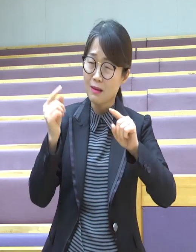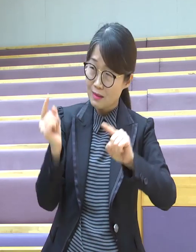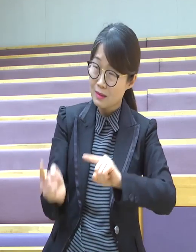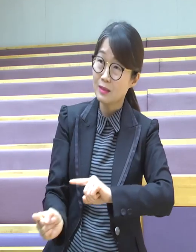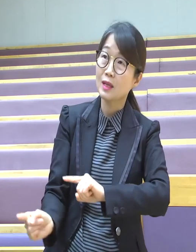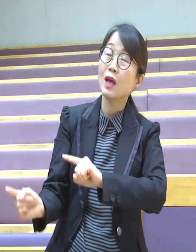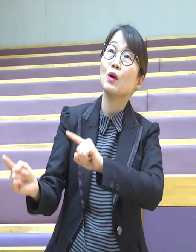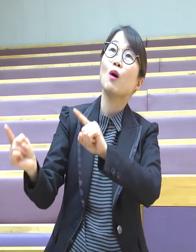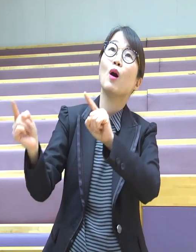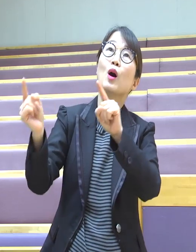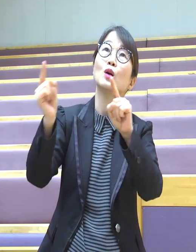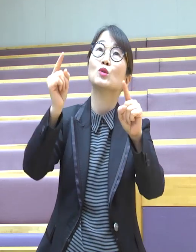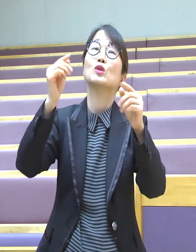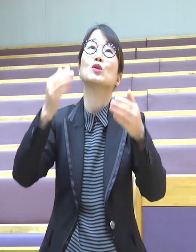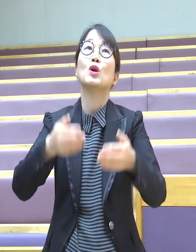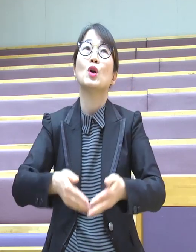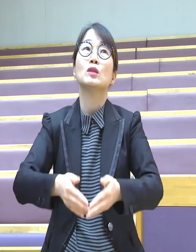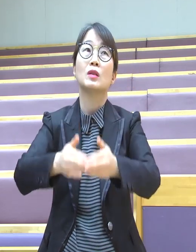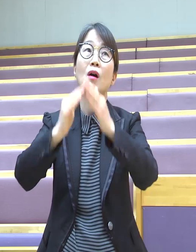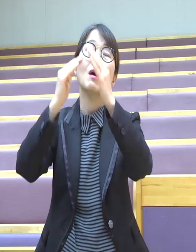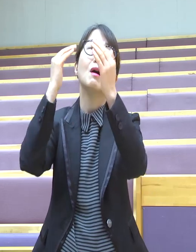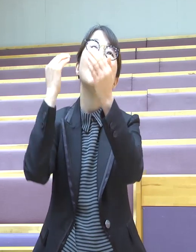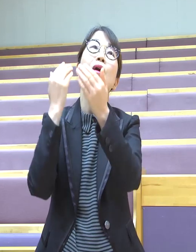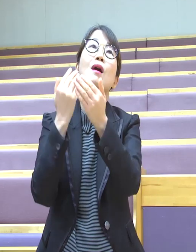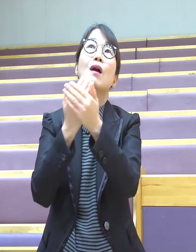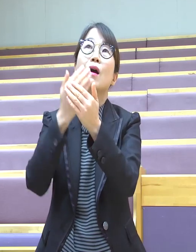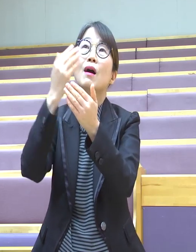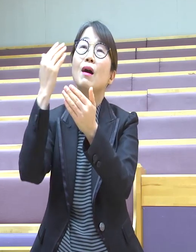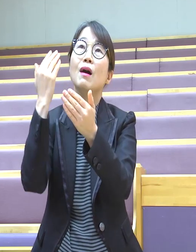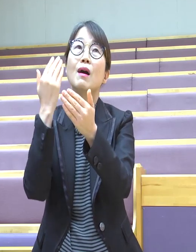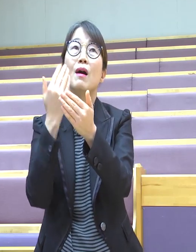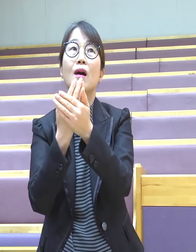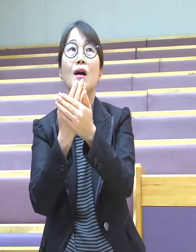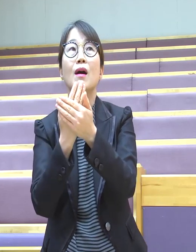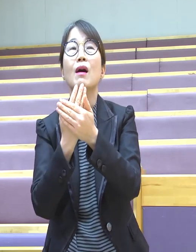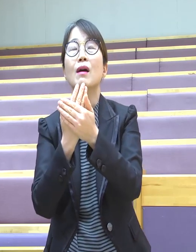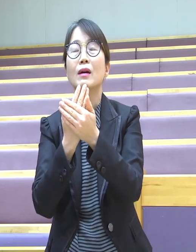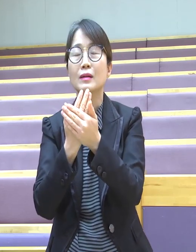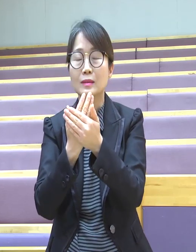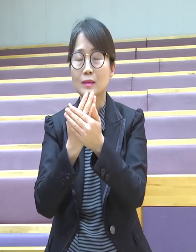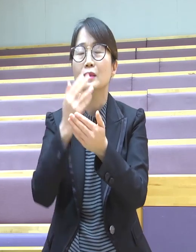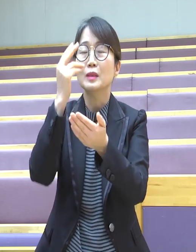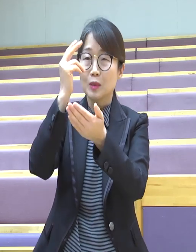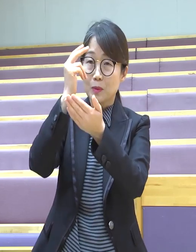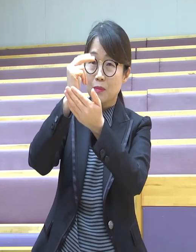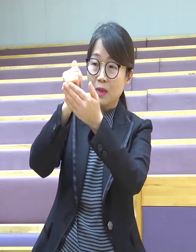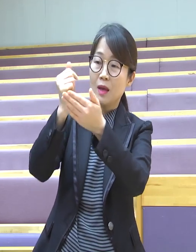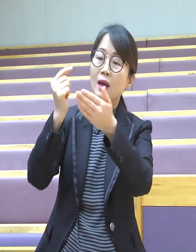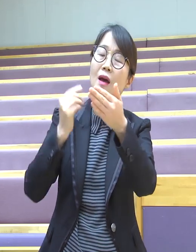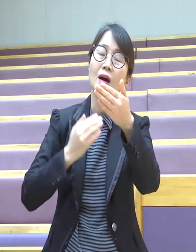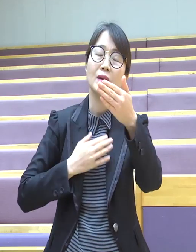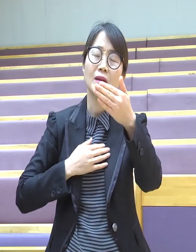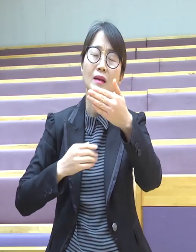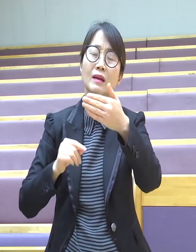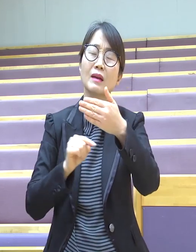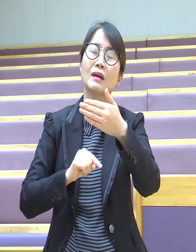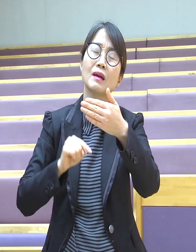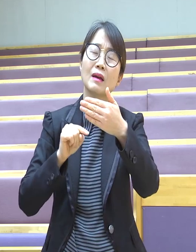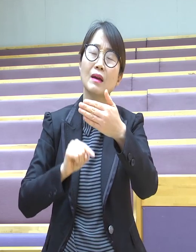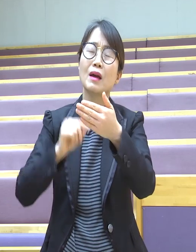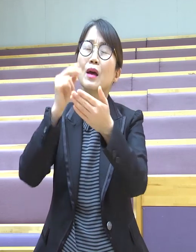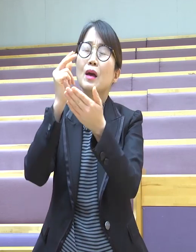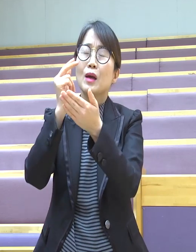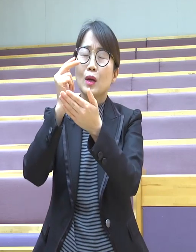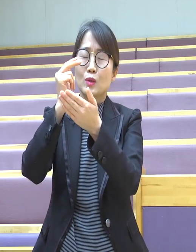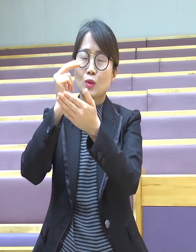안에 나를 세워. 다시 한 번 더 주님 내 안에, 주님 내 안에, 주님